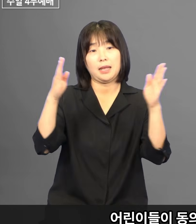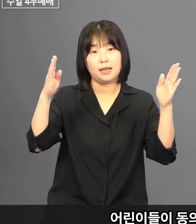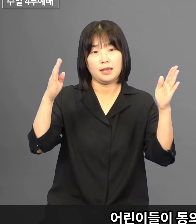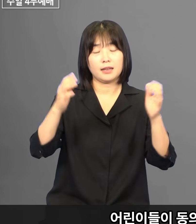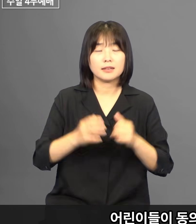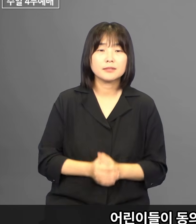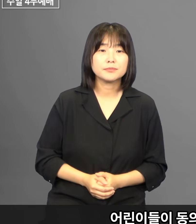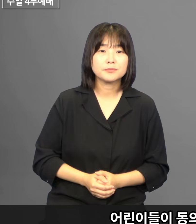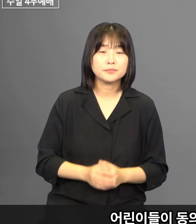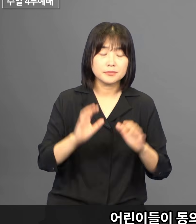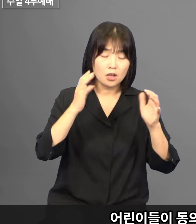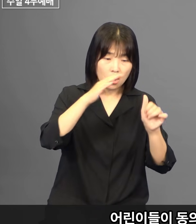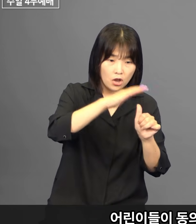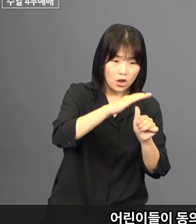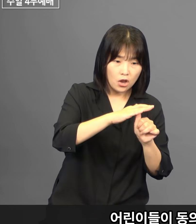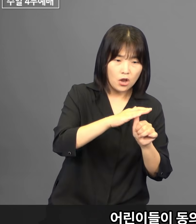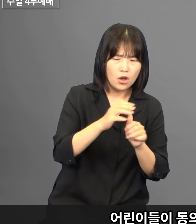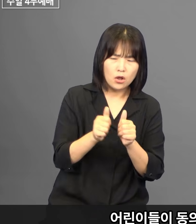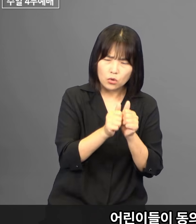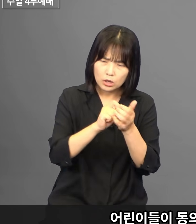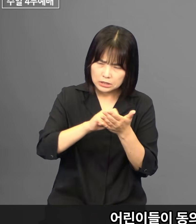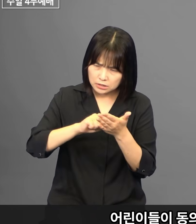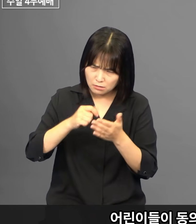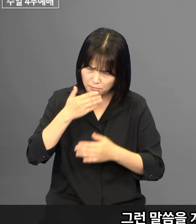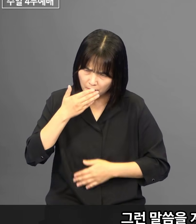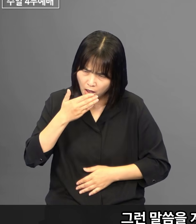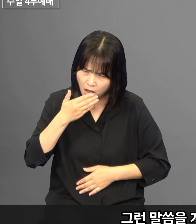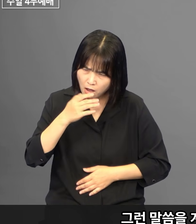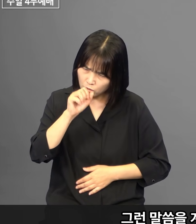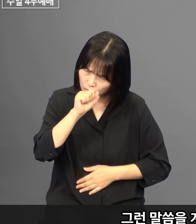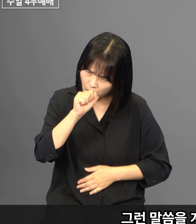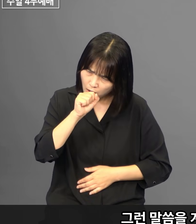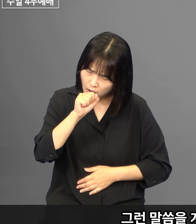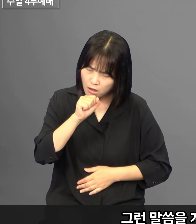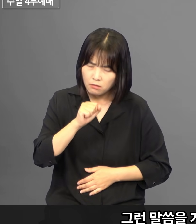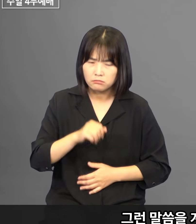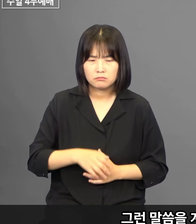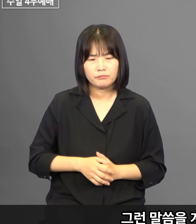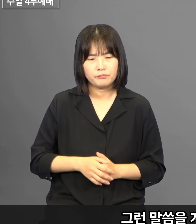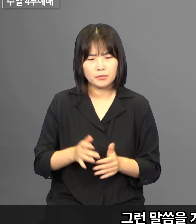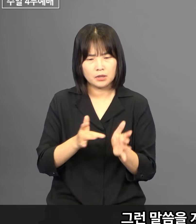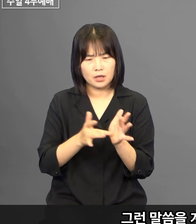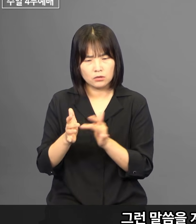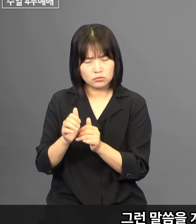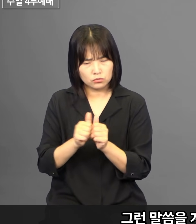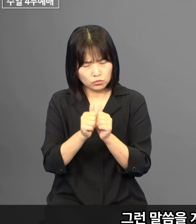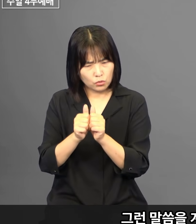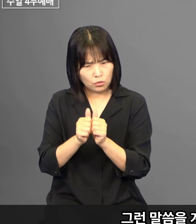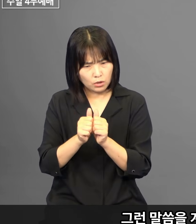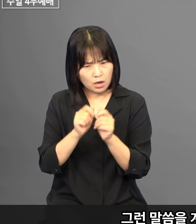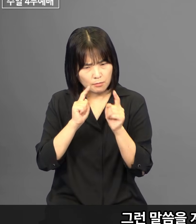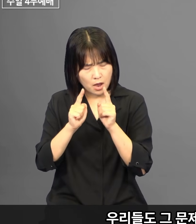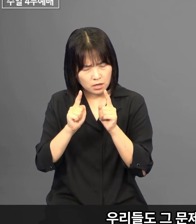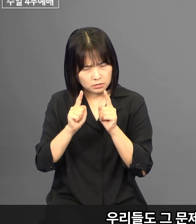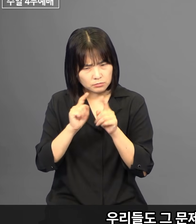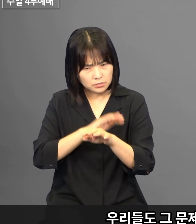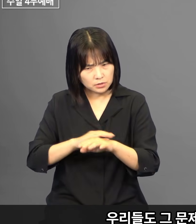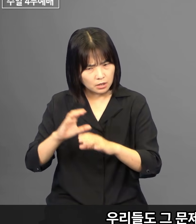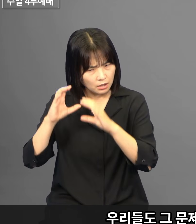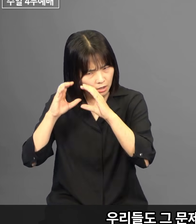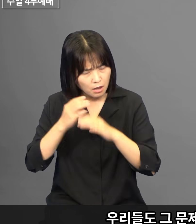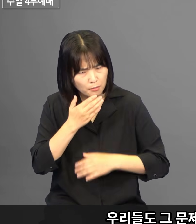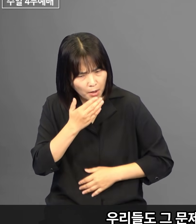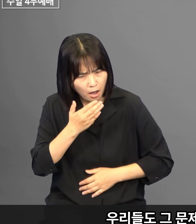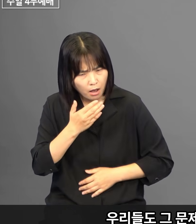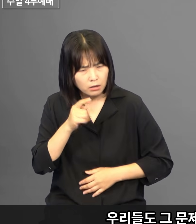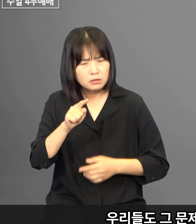어린애들이 동행일기 쓰는 걸 좋아할까? 그런 말씀을 계속 얼마나 잘 들을까? 우리들도 그